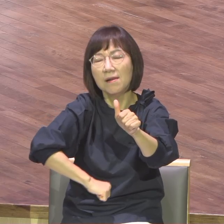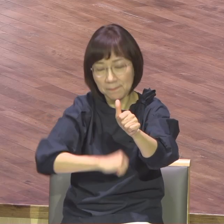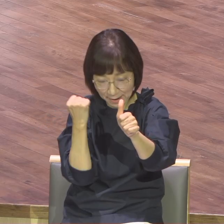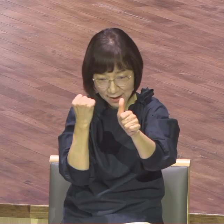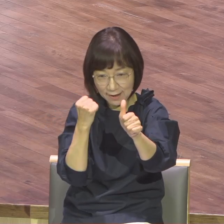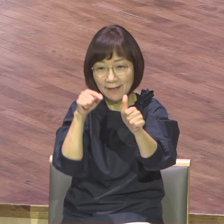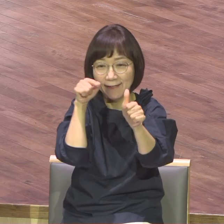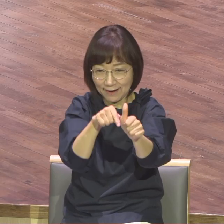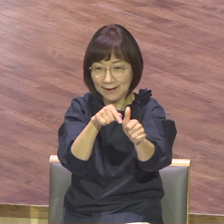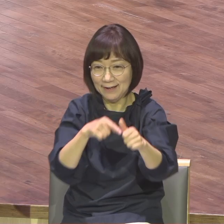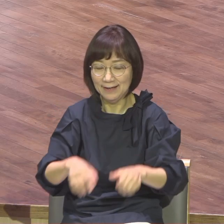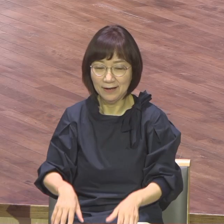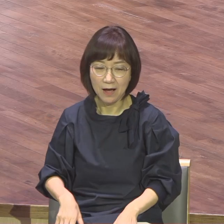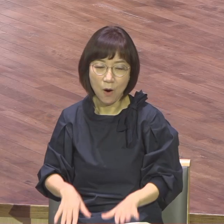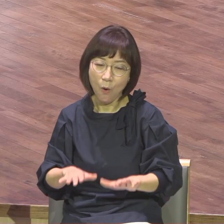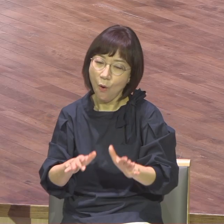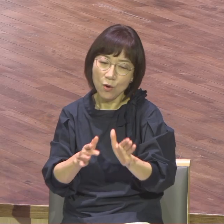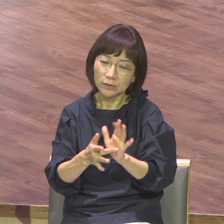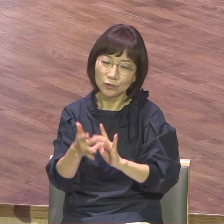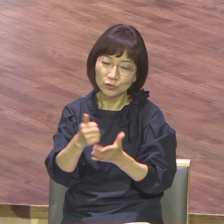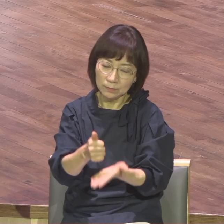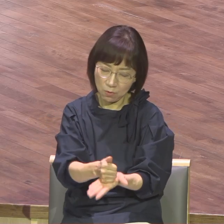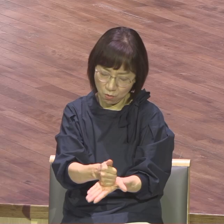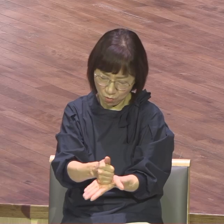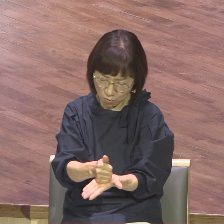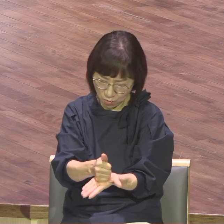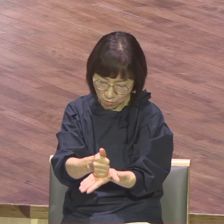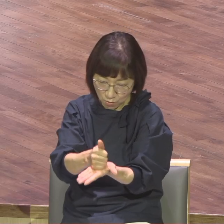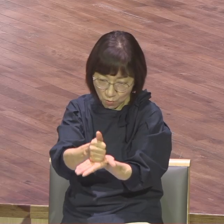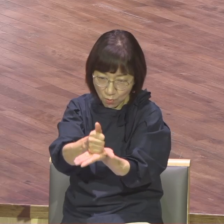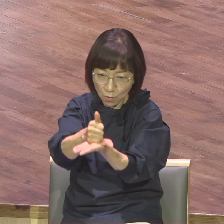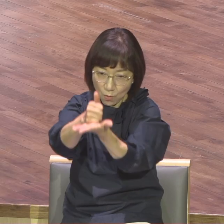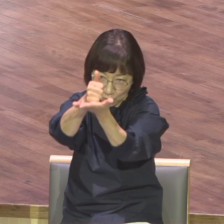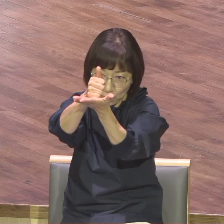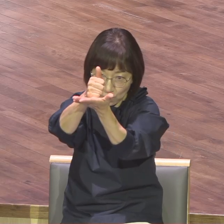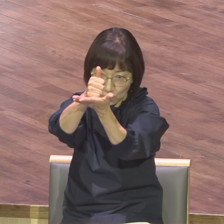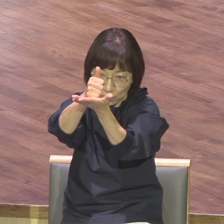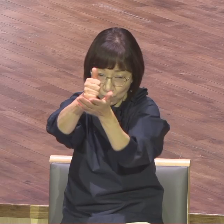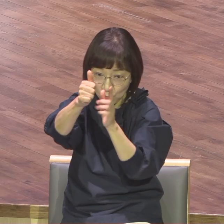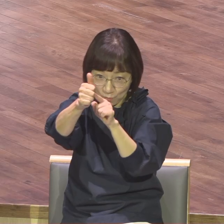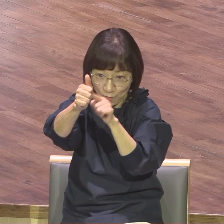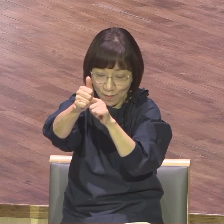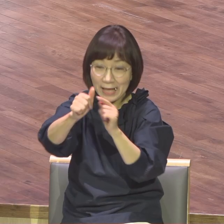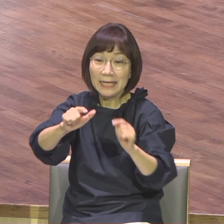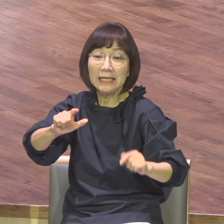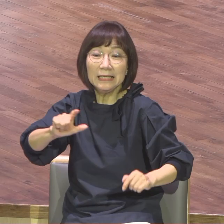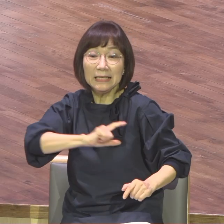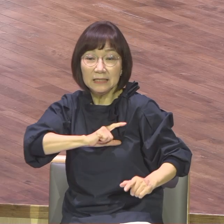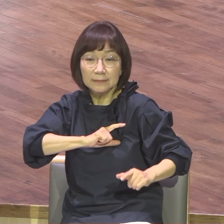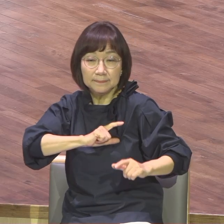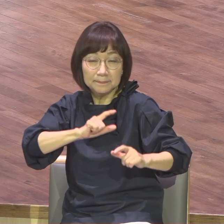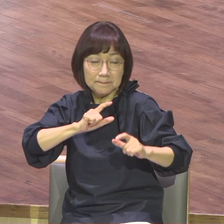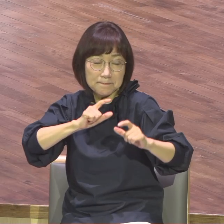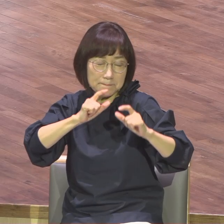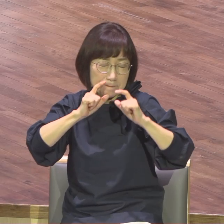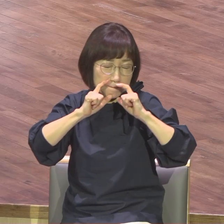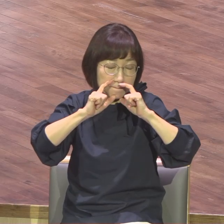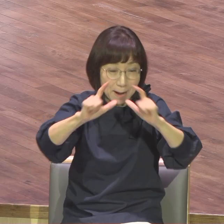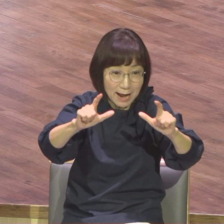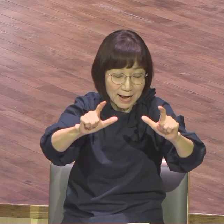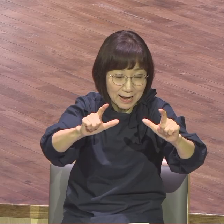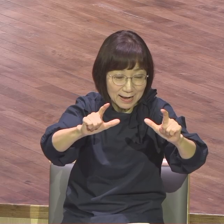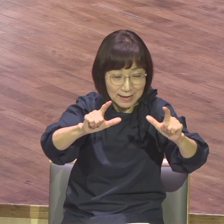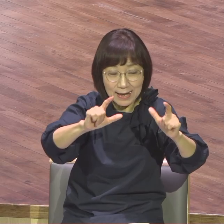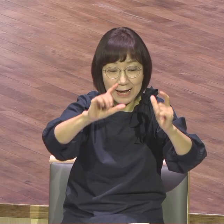예수님을 그렇게 확 올려주셨어요. 이 예수 그리스도 이름이 선포되는 순간 어떻게 되겠어요?